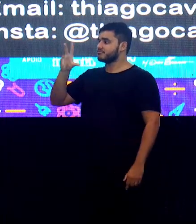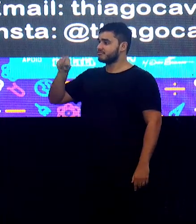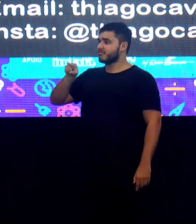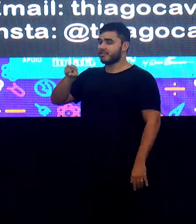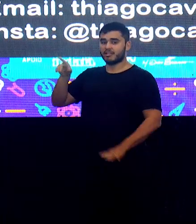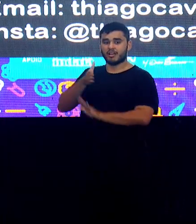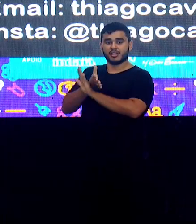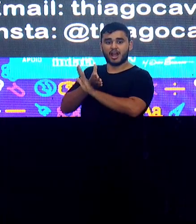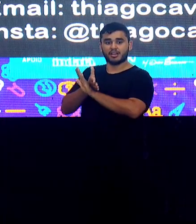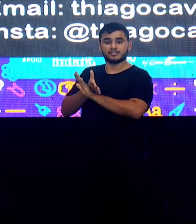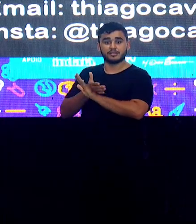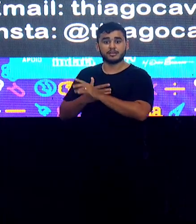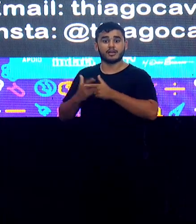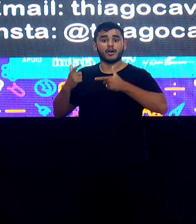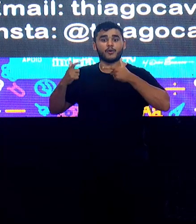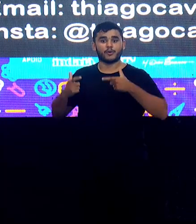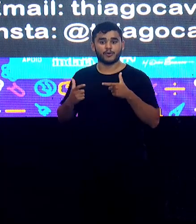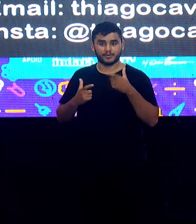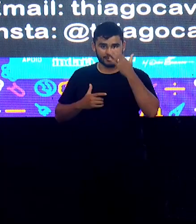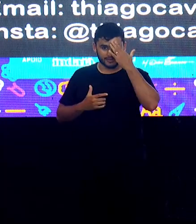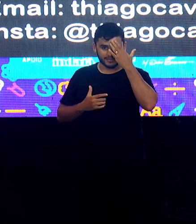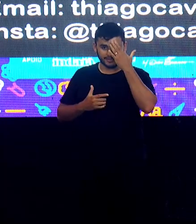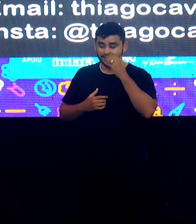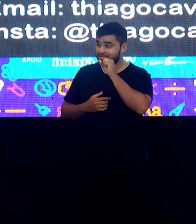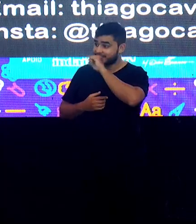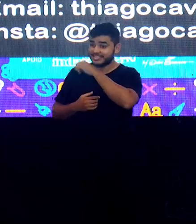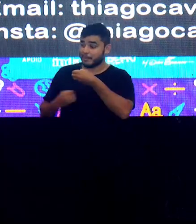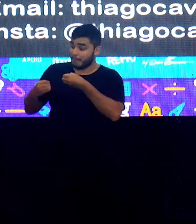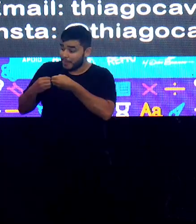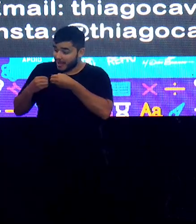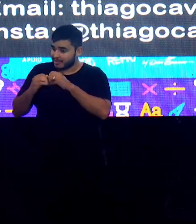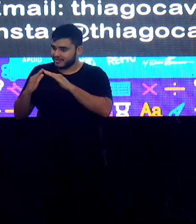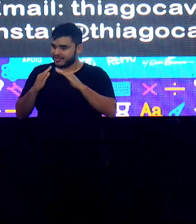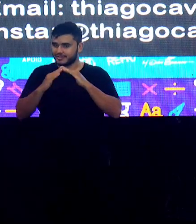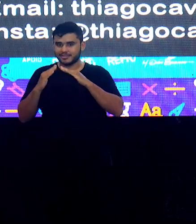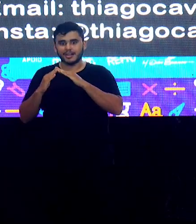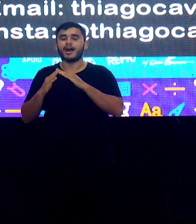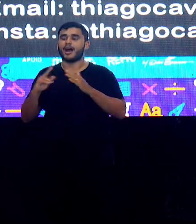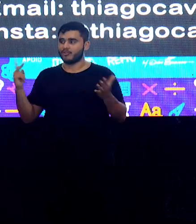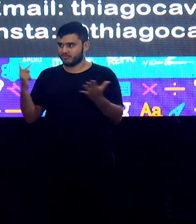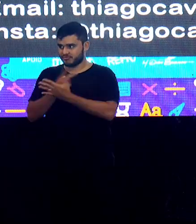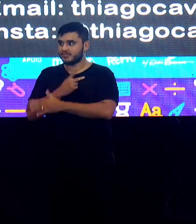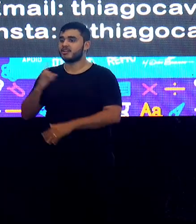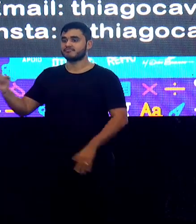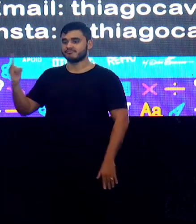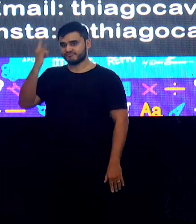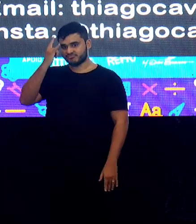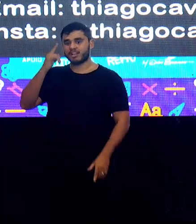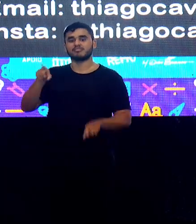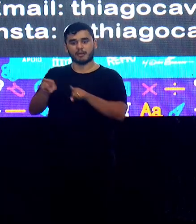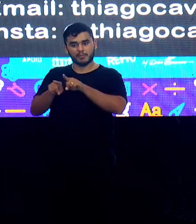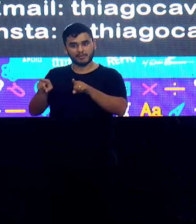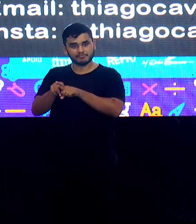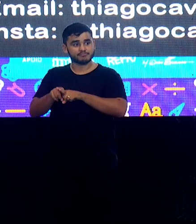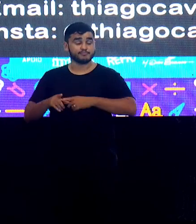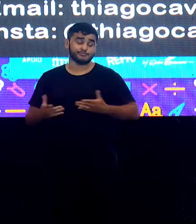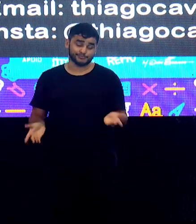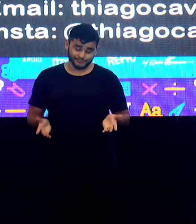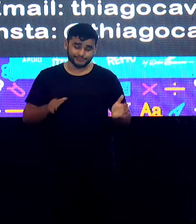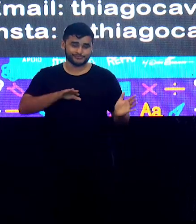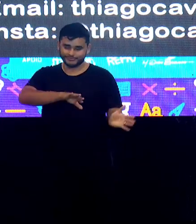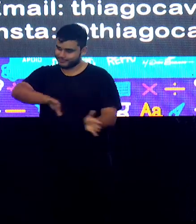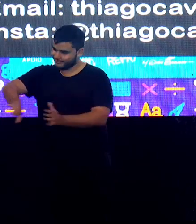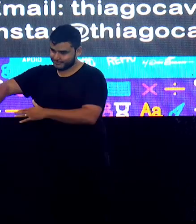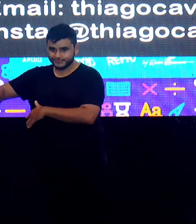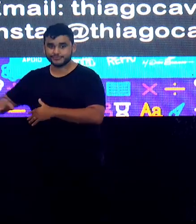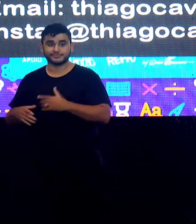perto não, porque se mudar para perto é corno por osmose. Pega, né? Então cuidado com isso. Sem mais delongas, meus